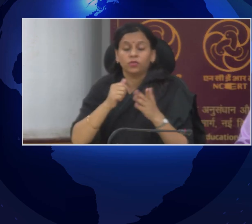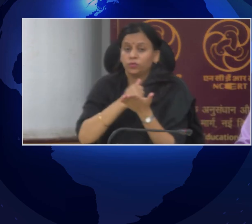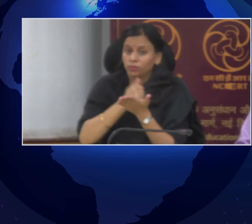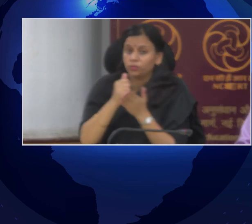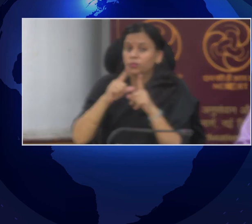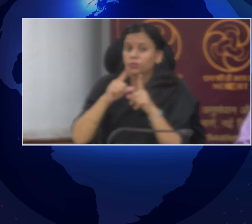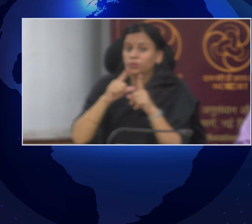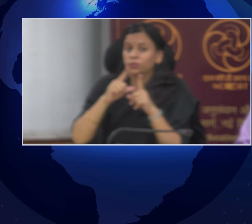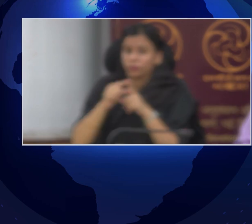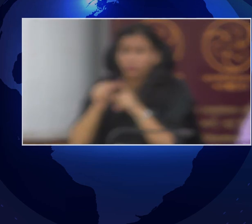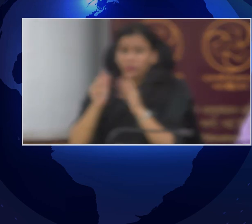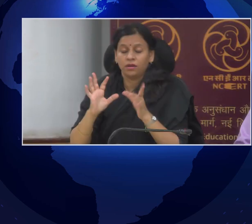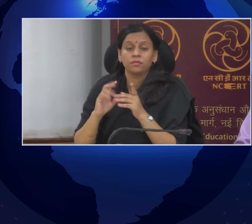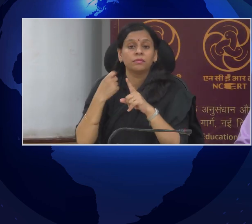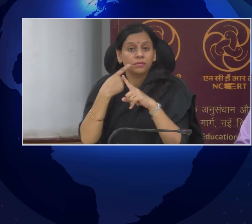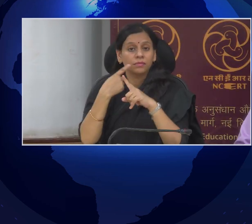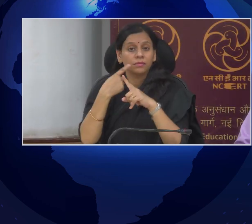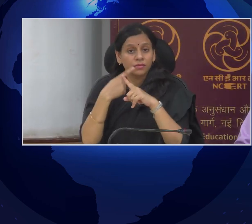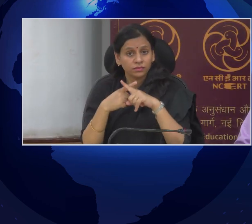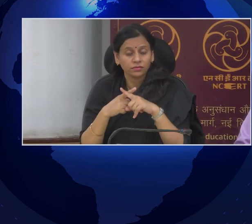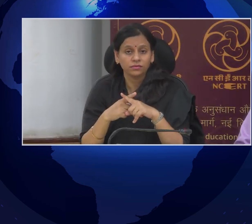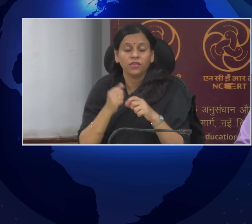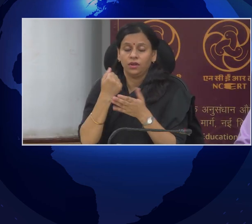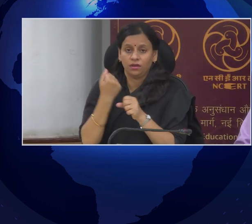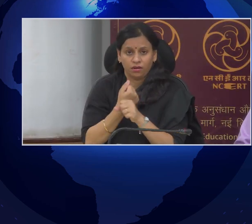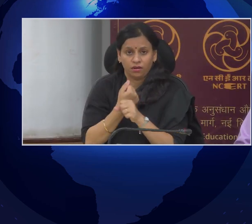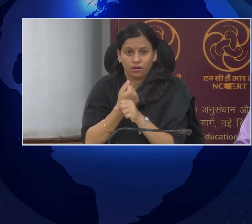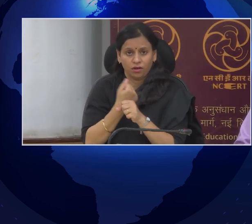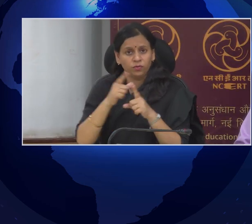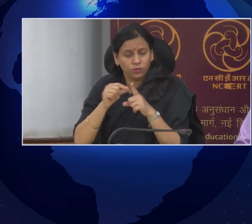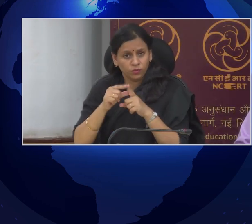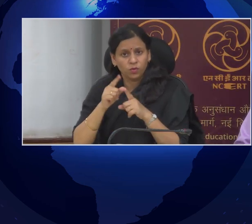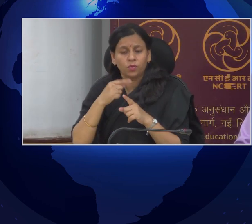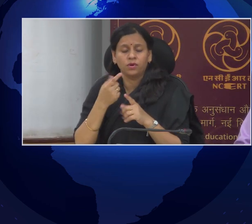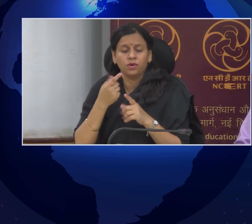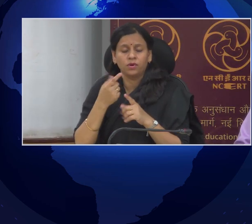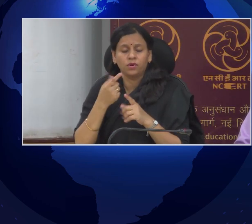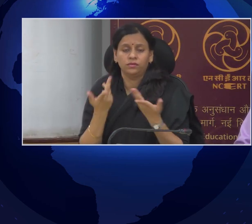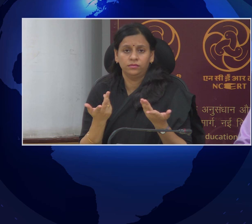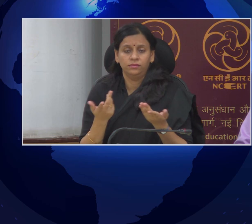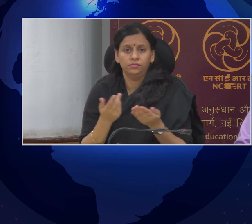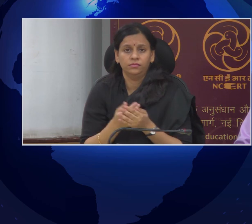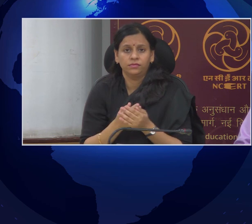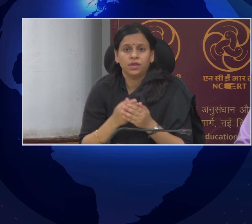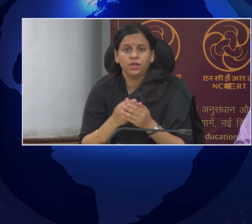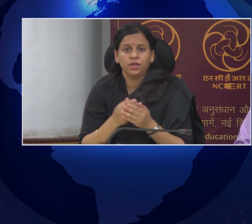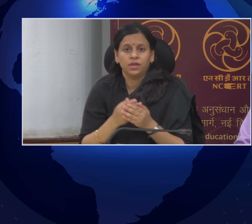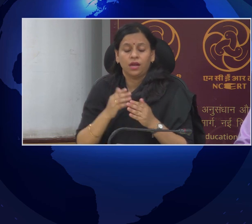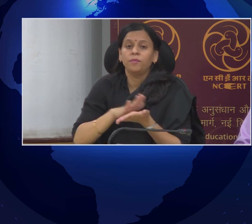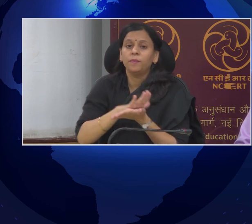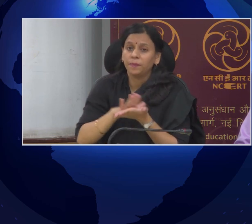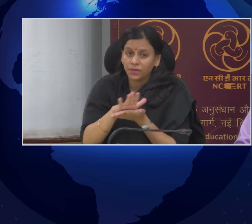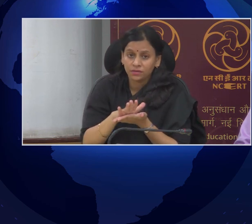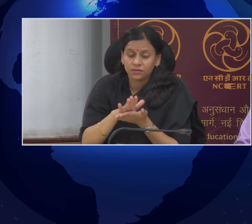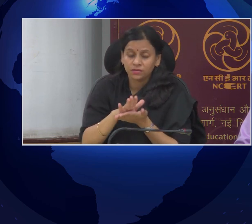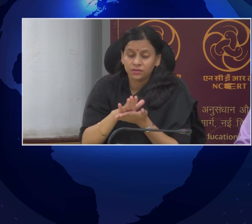है। साथ ही हम काम भी कर रहे हैं हमारे जो माध्यमिक जो प्राथमिक स्तर पे जो